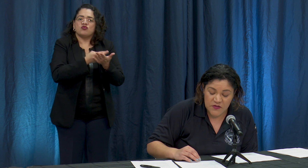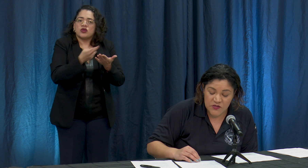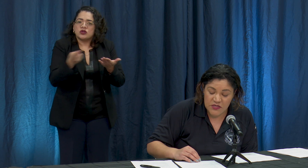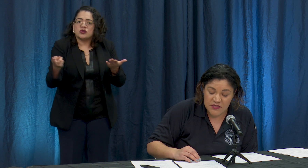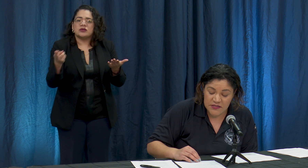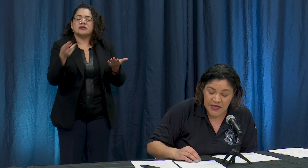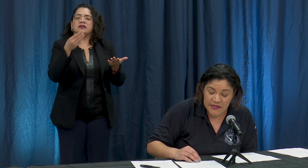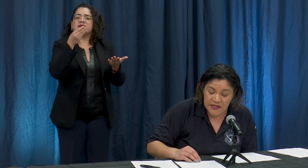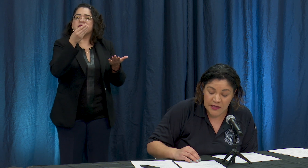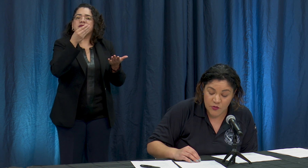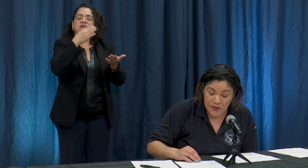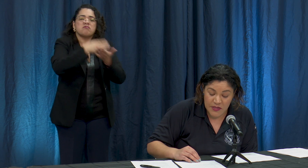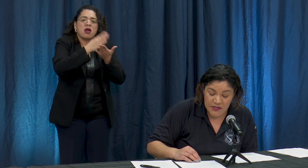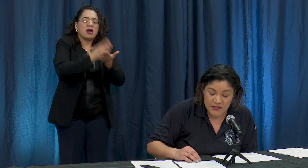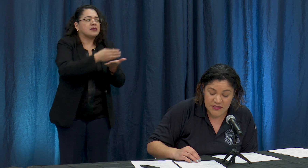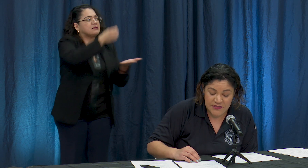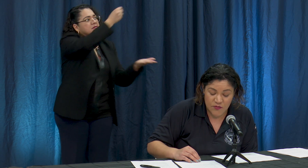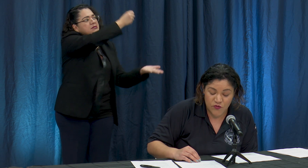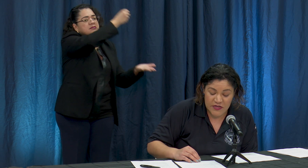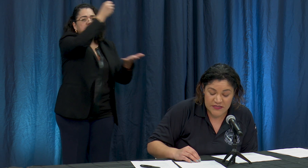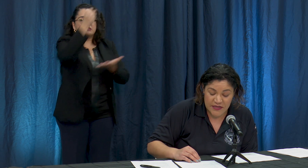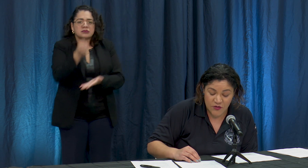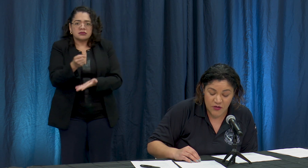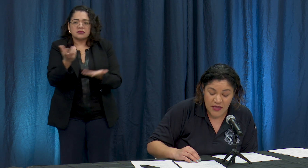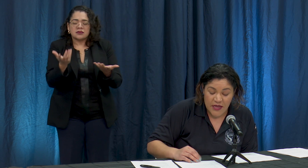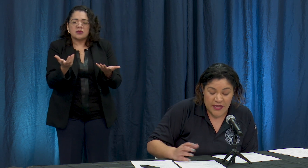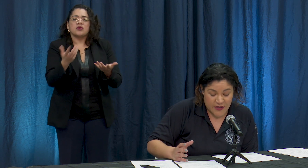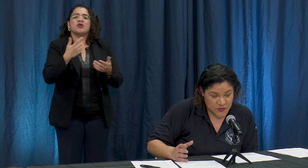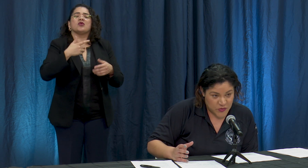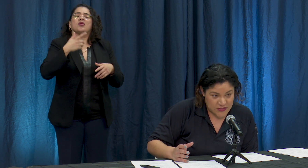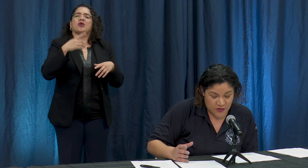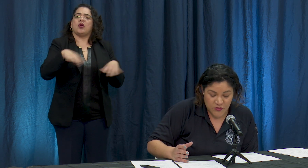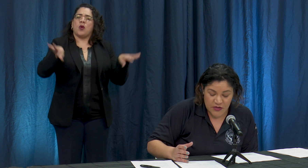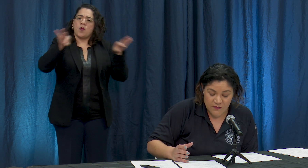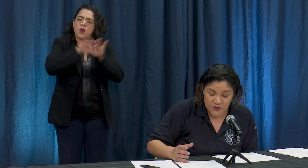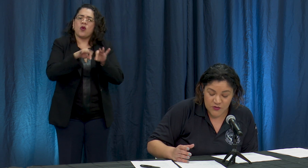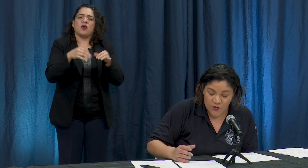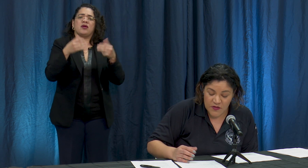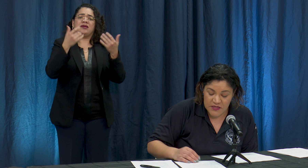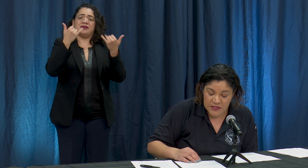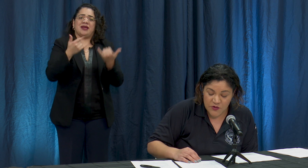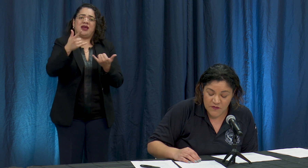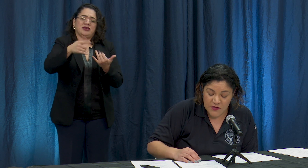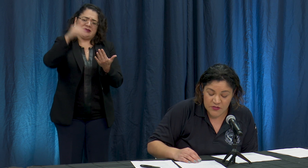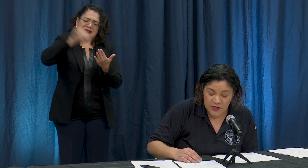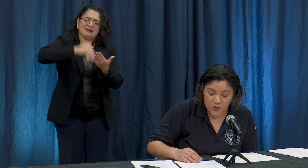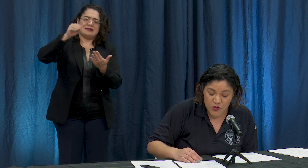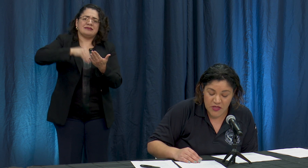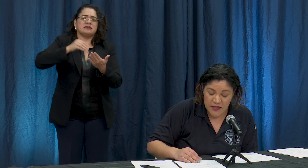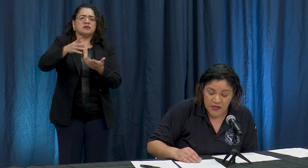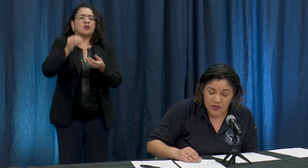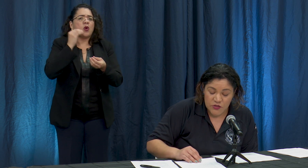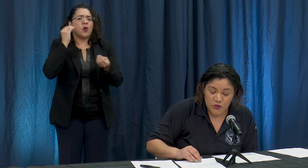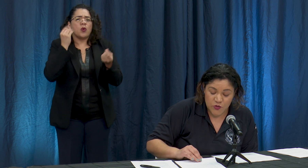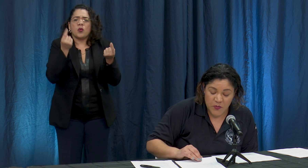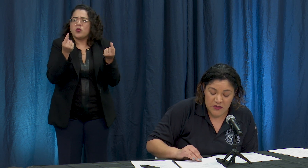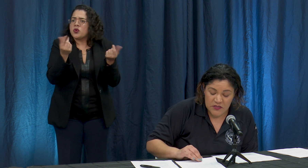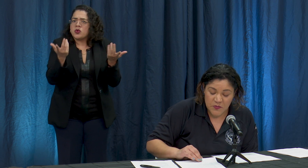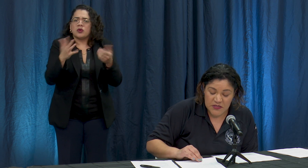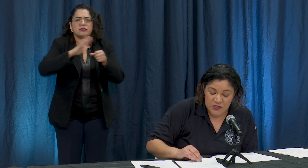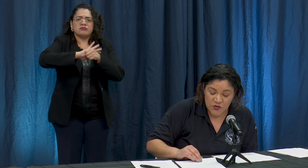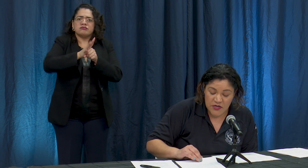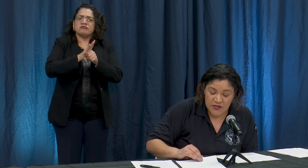proporcionan servicios esenciales que actualmente se están movilizando en respuesta con el virus COVID-19 en nuestra comunidad.